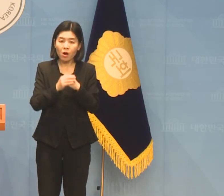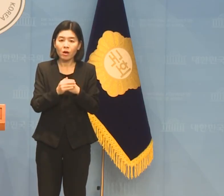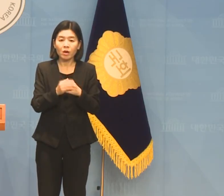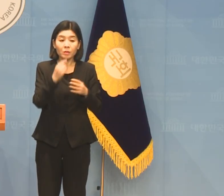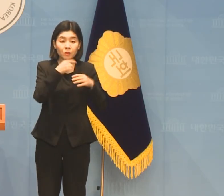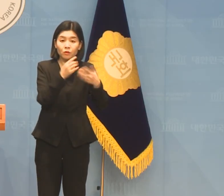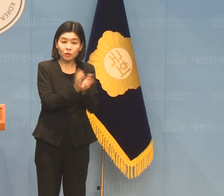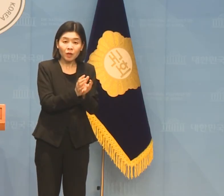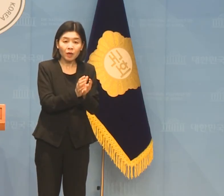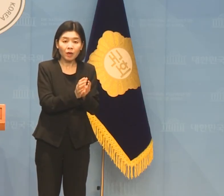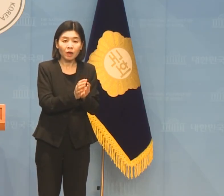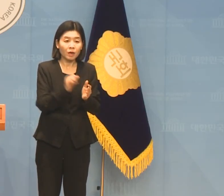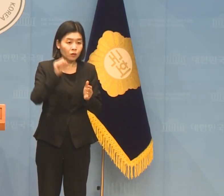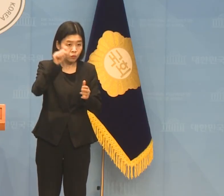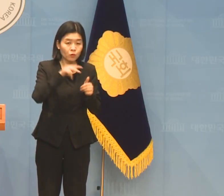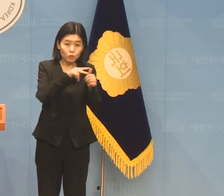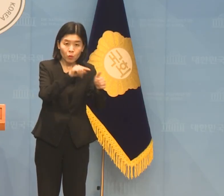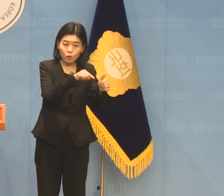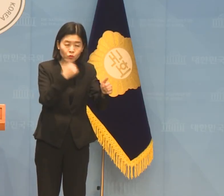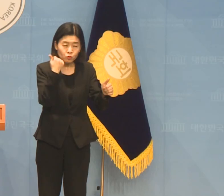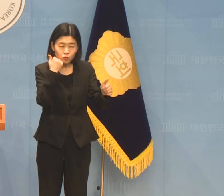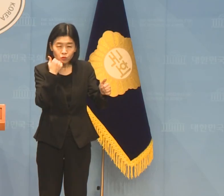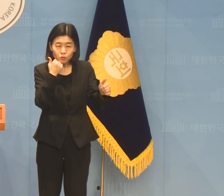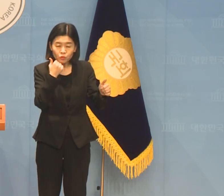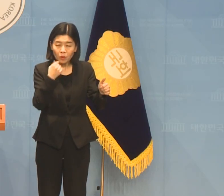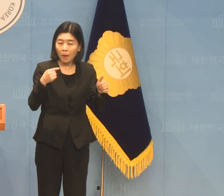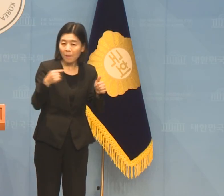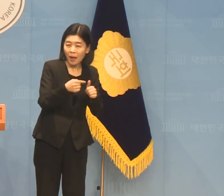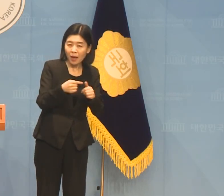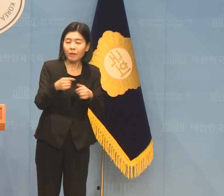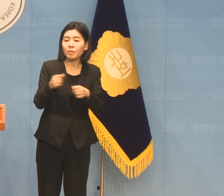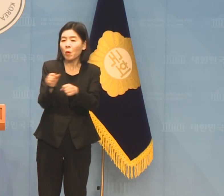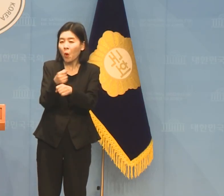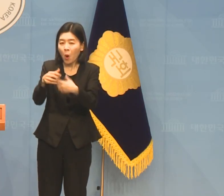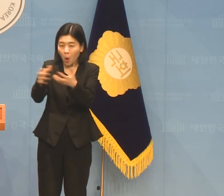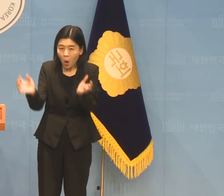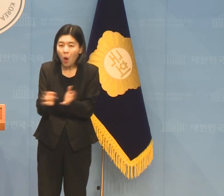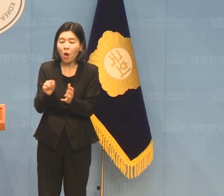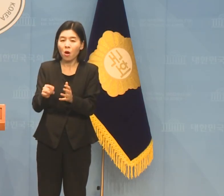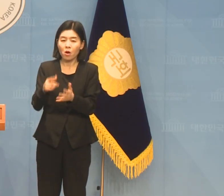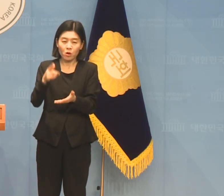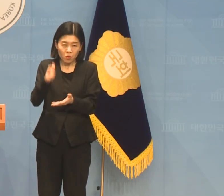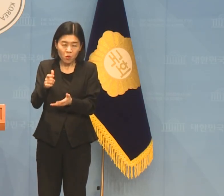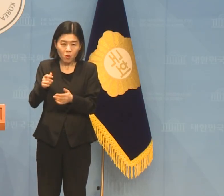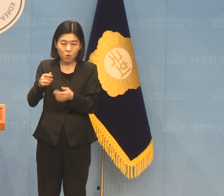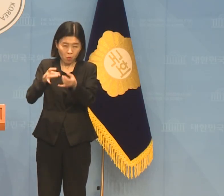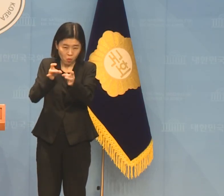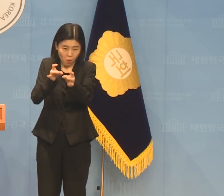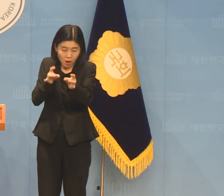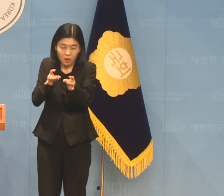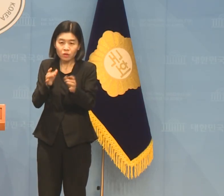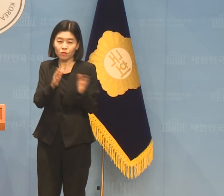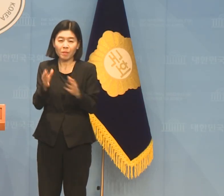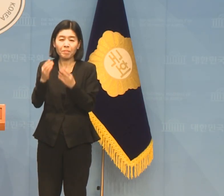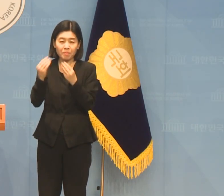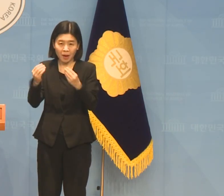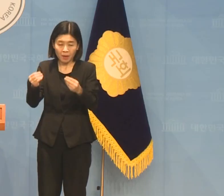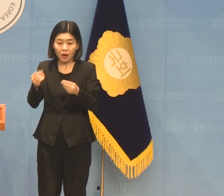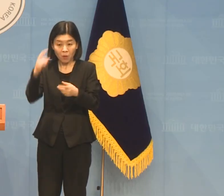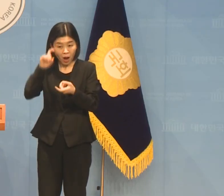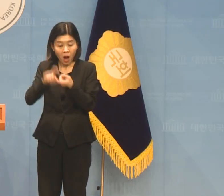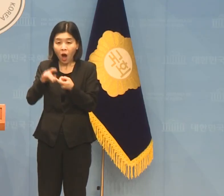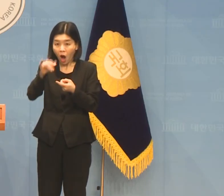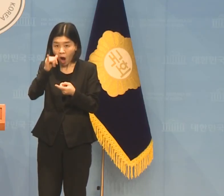명을 특정하여 암살단 모집합니다. 총, 활, 그리고 석궁도 준비됐다. 관심 있는 분은 어디로